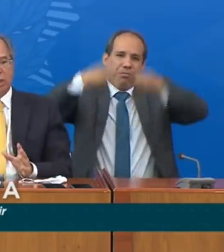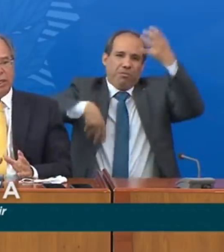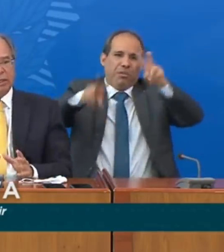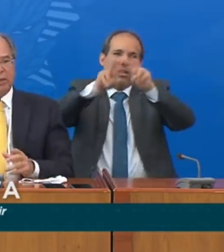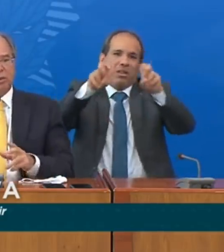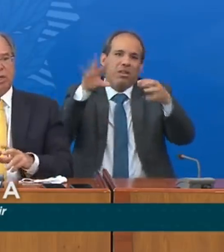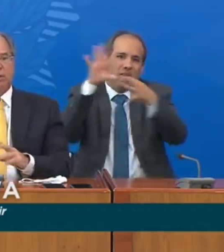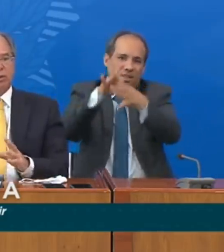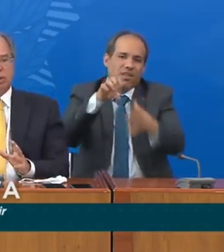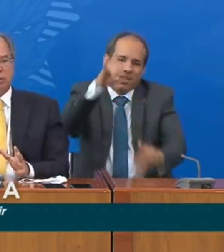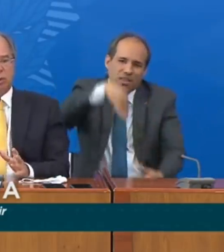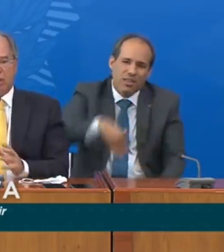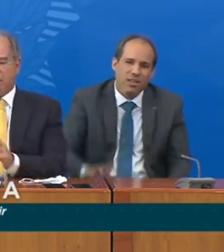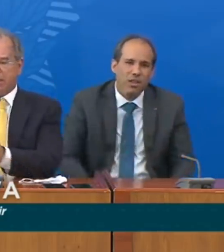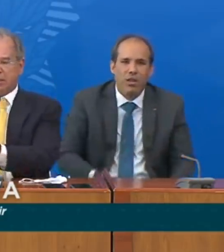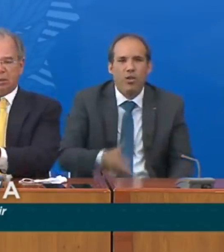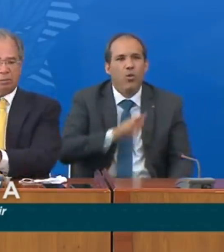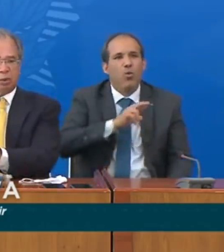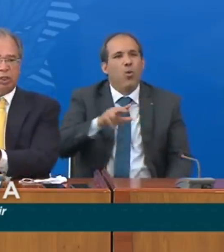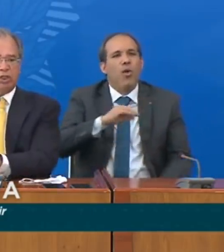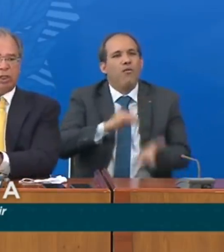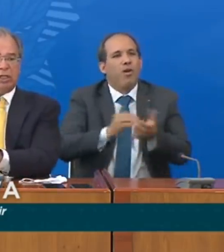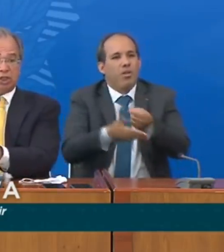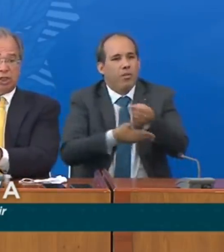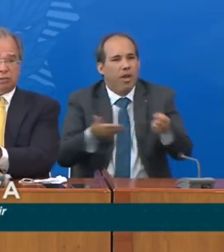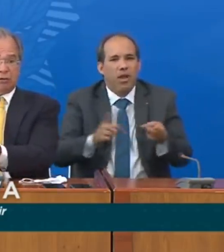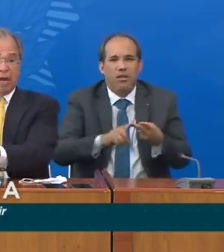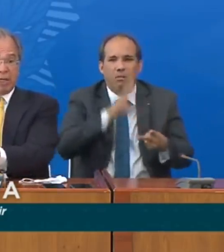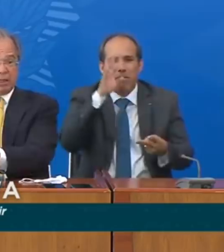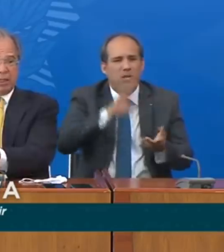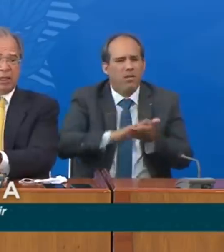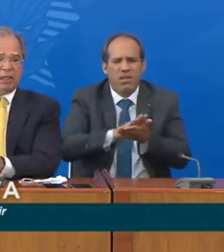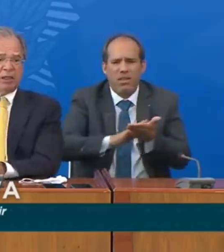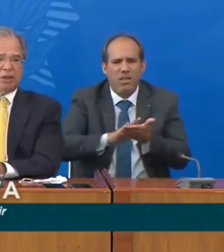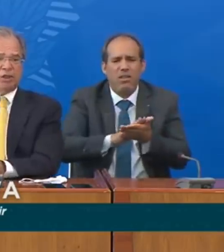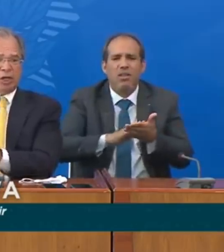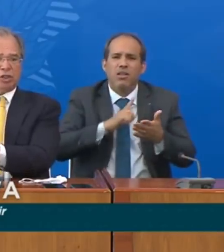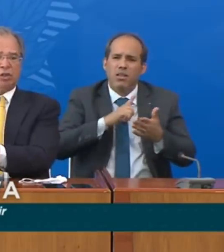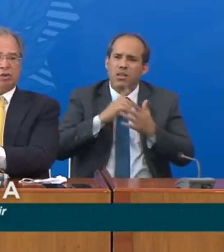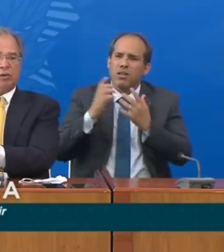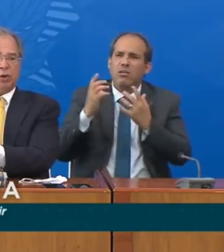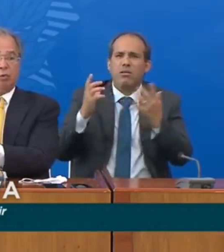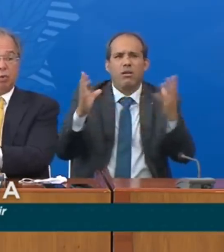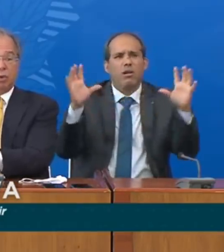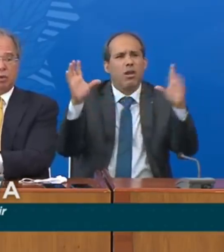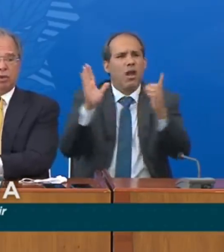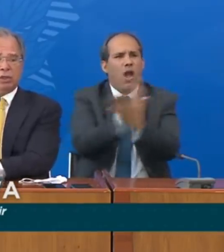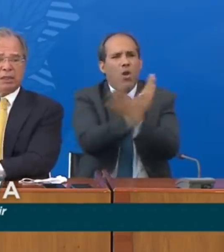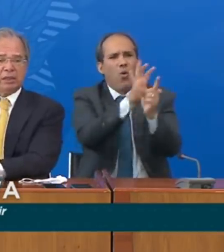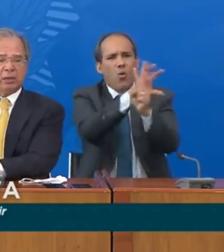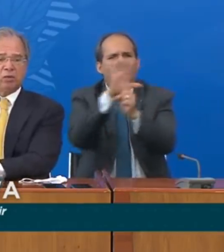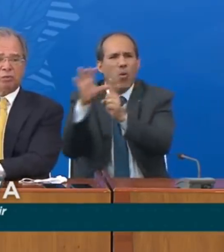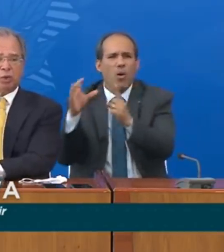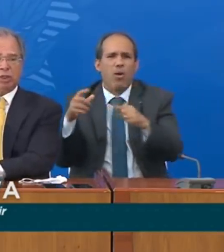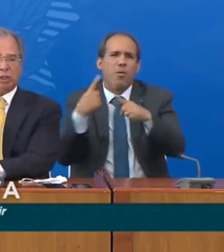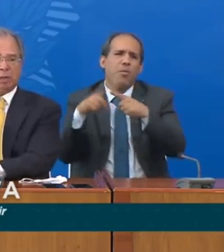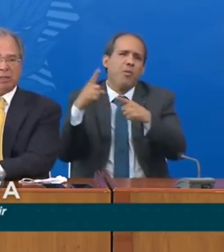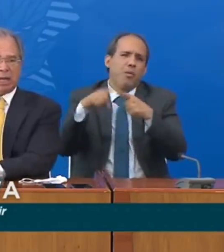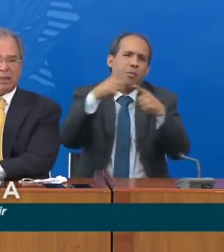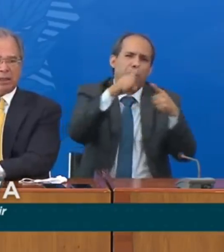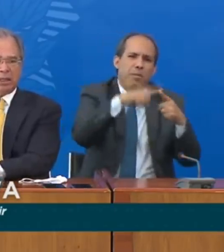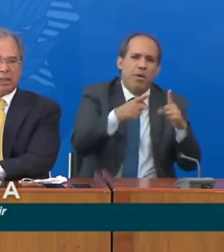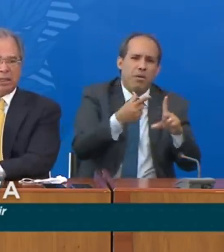nenhuma incoerência, nenhum casuísmo. É uma pressão política legítima, válida, de gente que sofreu muito com desacertos de